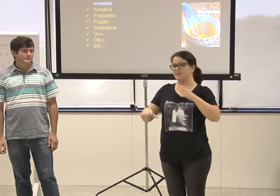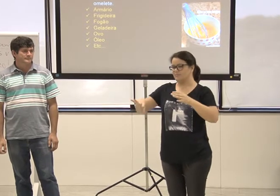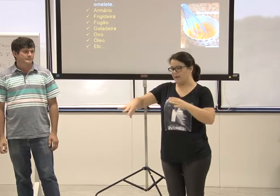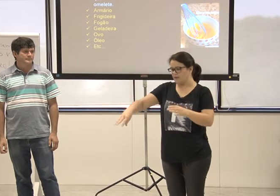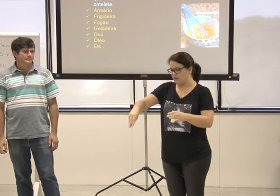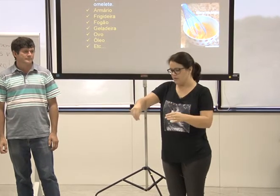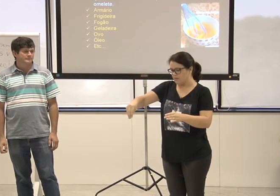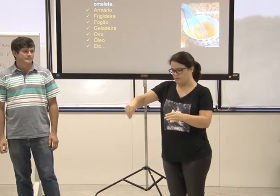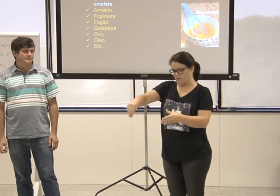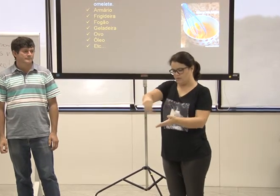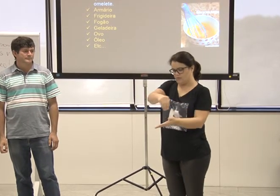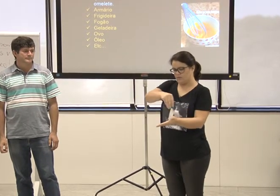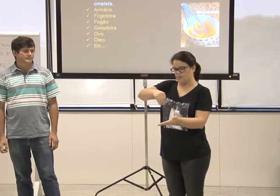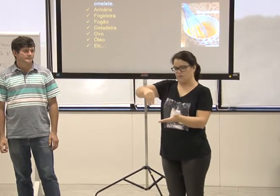peguem.